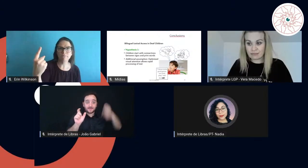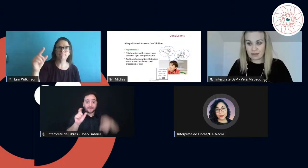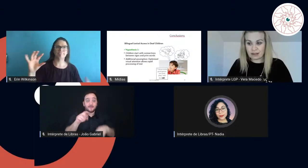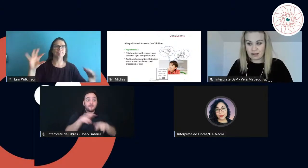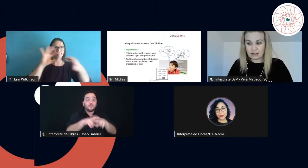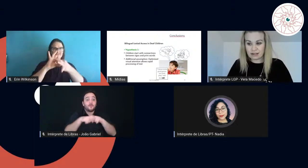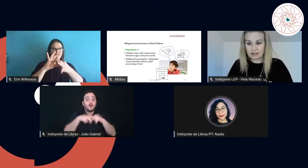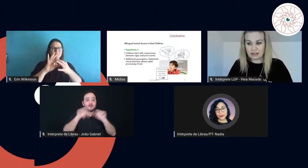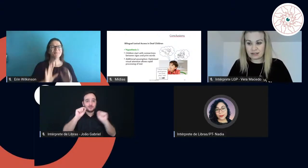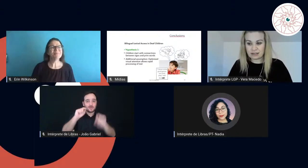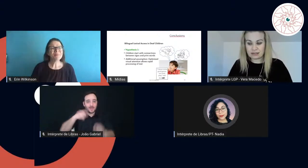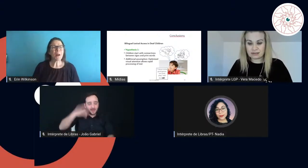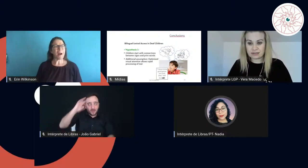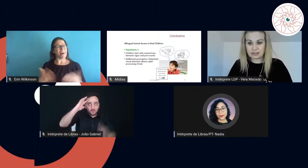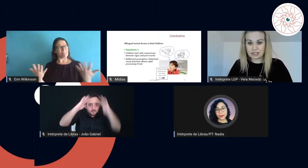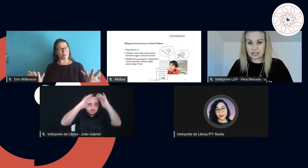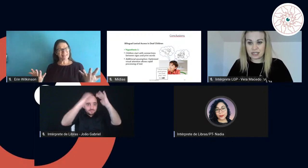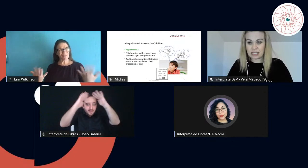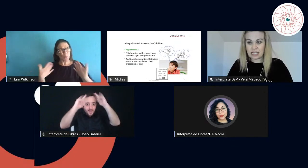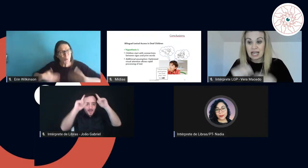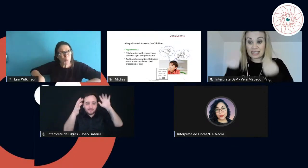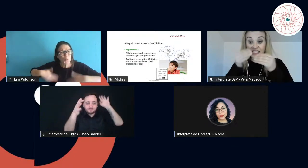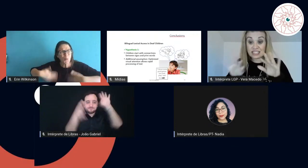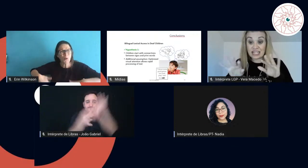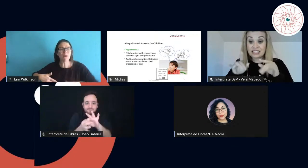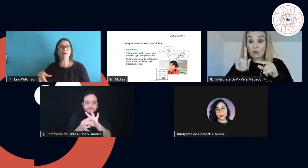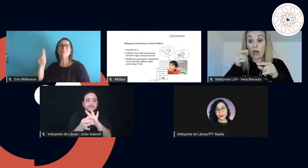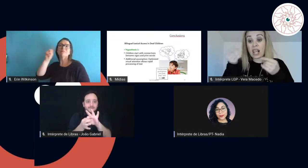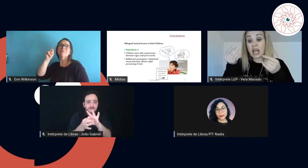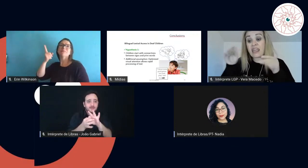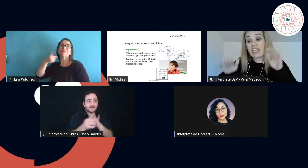né, de essas crianças que nessa faixa